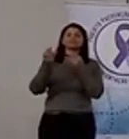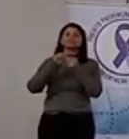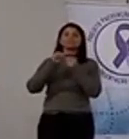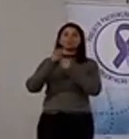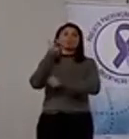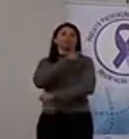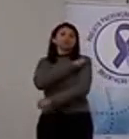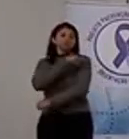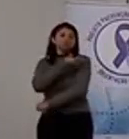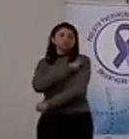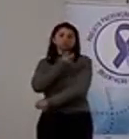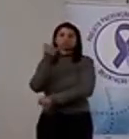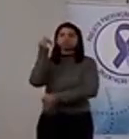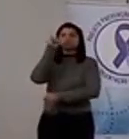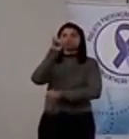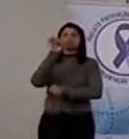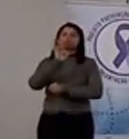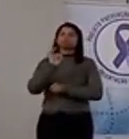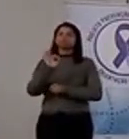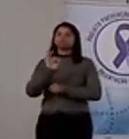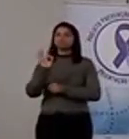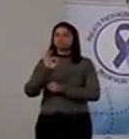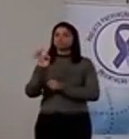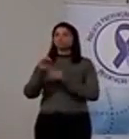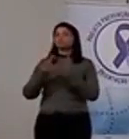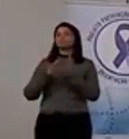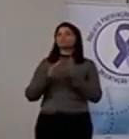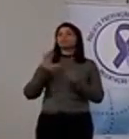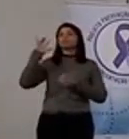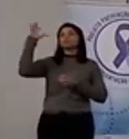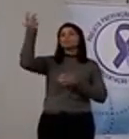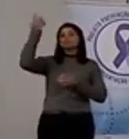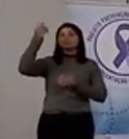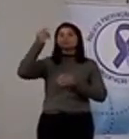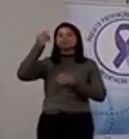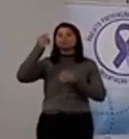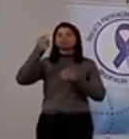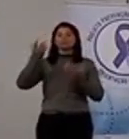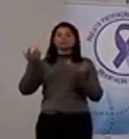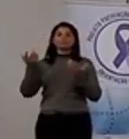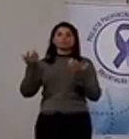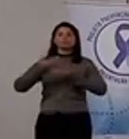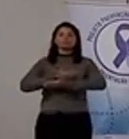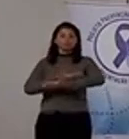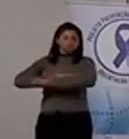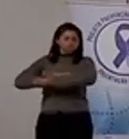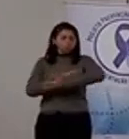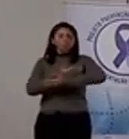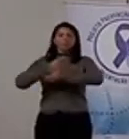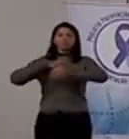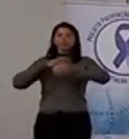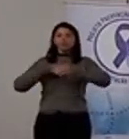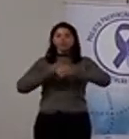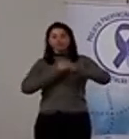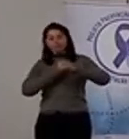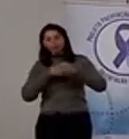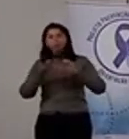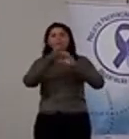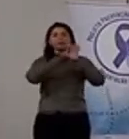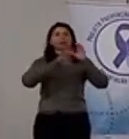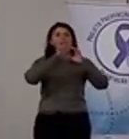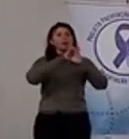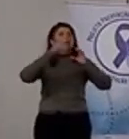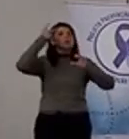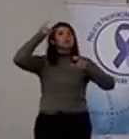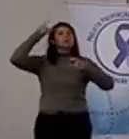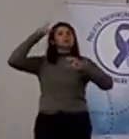não previne. Isso é simplesmente o acaso. O bebê está lá nadando tranquilamente e ele pode colar no